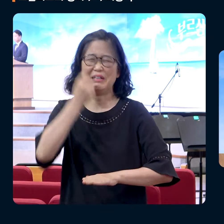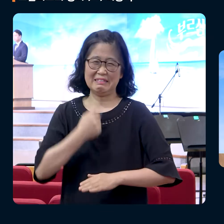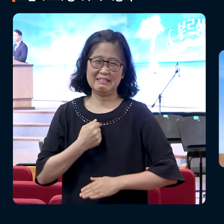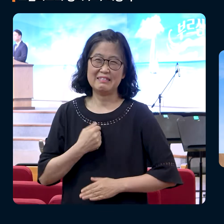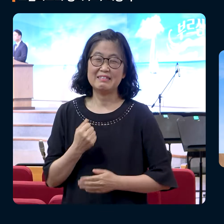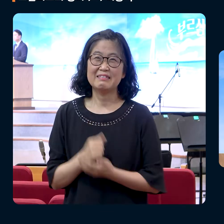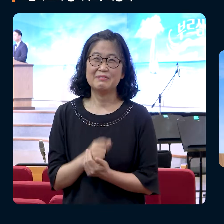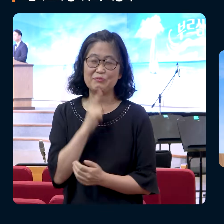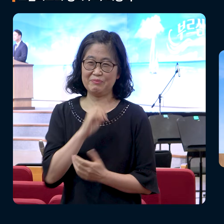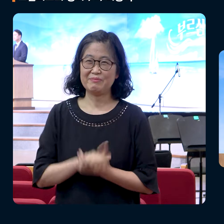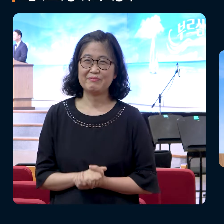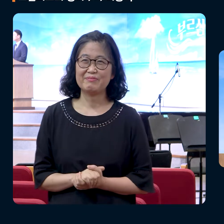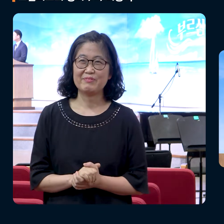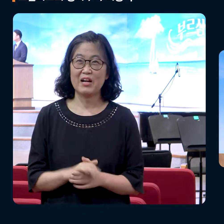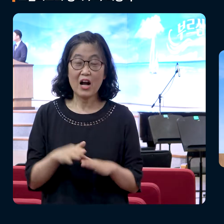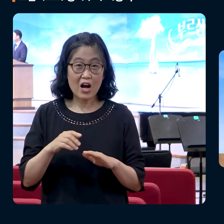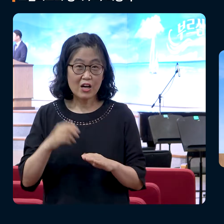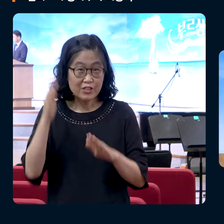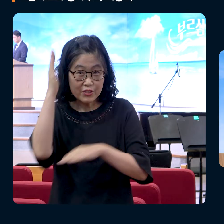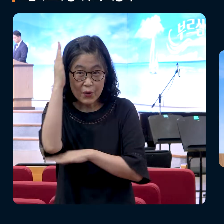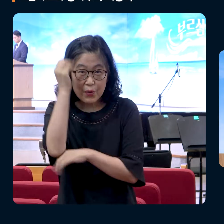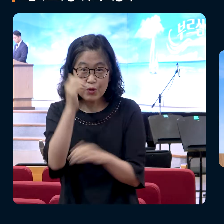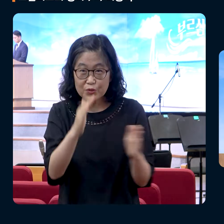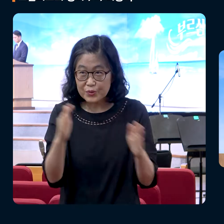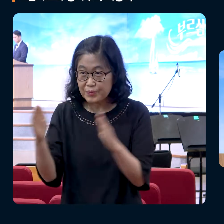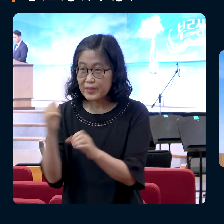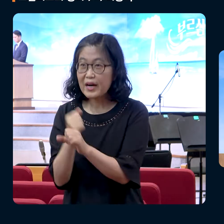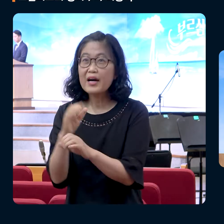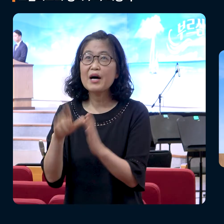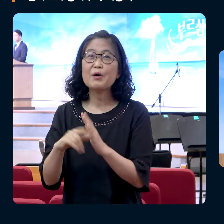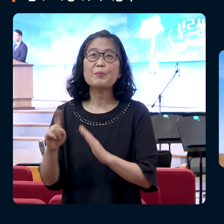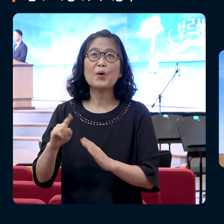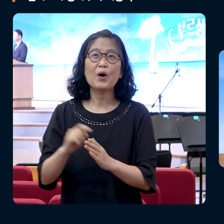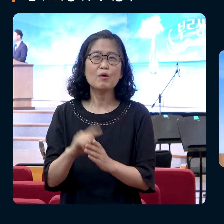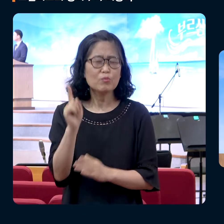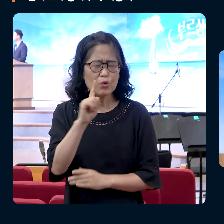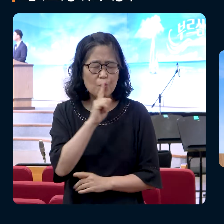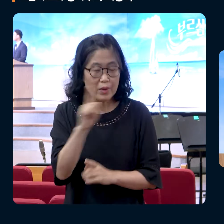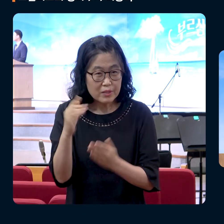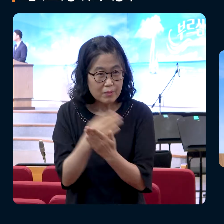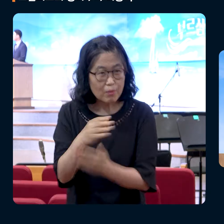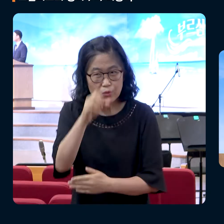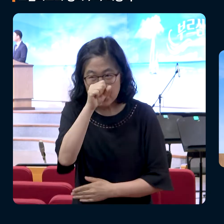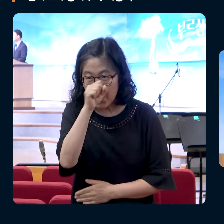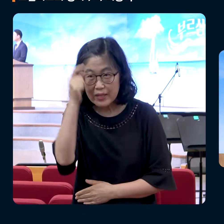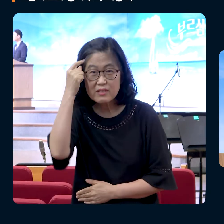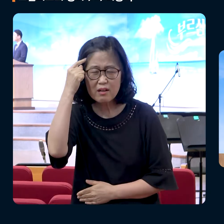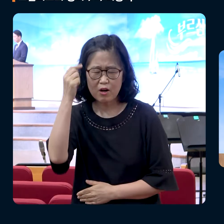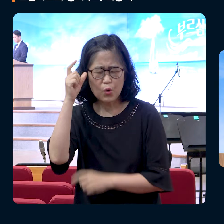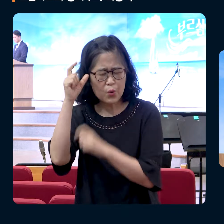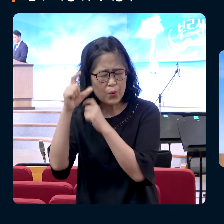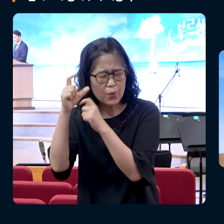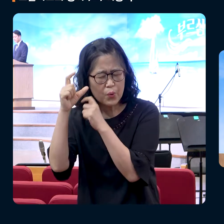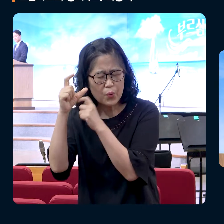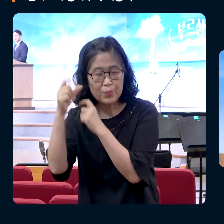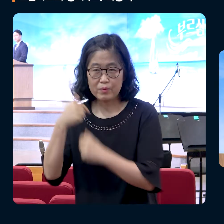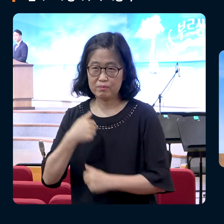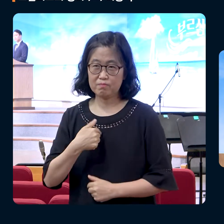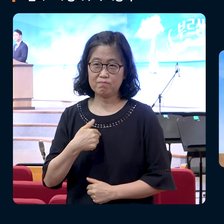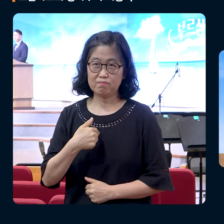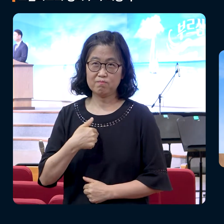제가 설교 이 시간들을 좀 준비하면서 좀 무슨 말씀을 나누면 좋을까라고 그렇게 고민하고